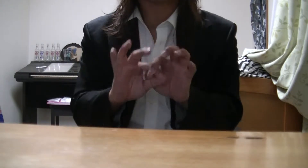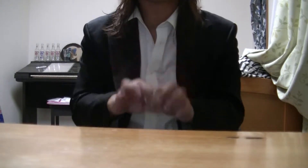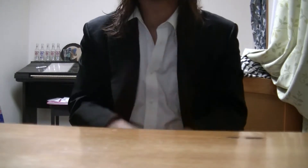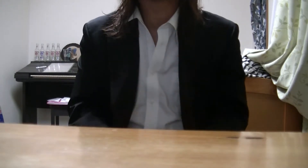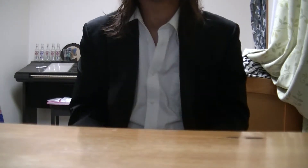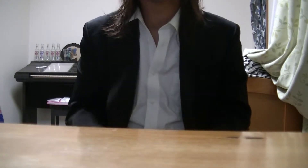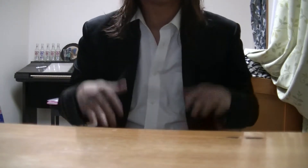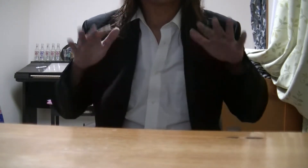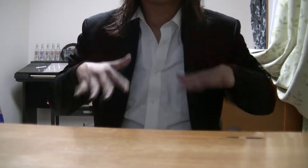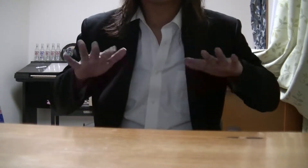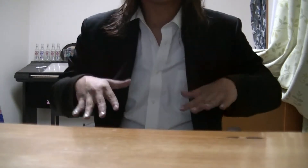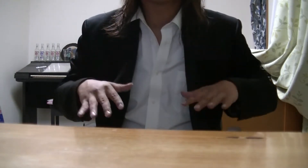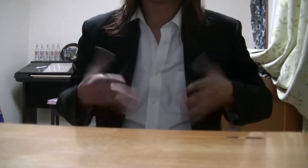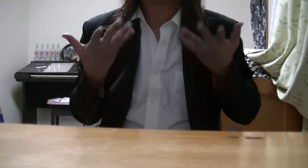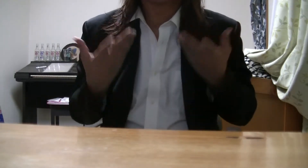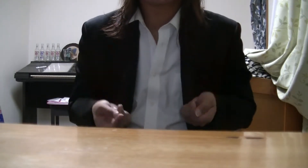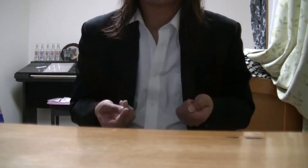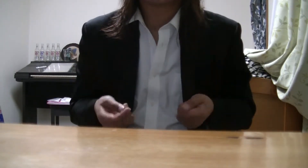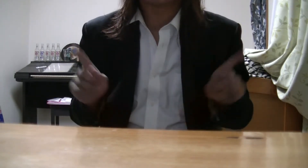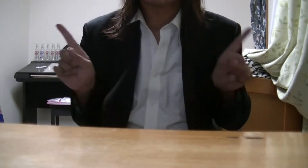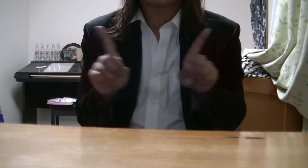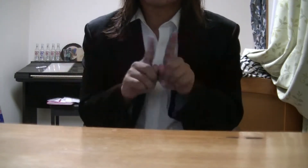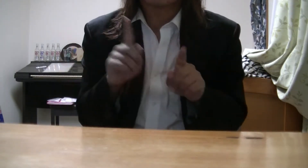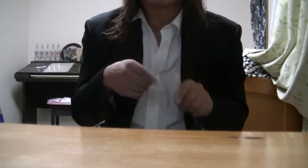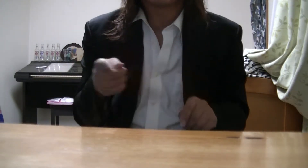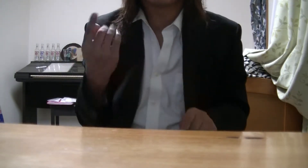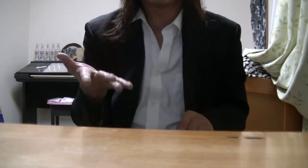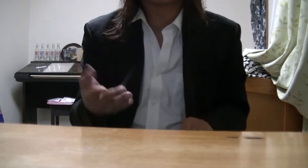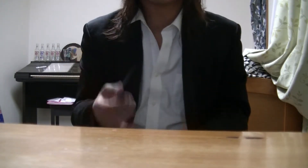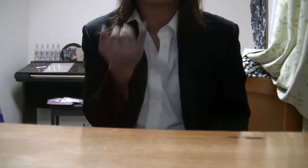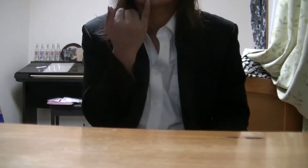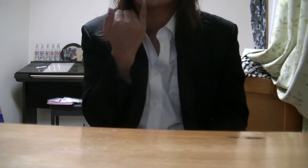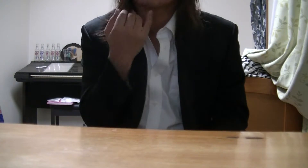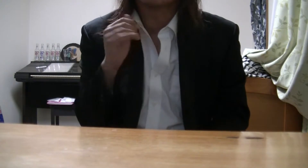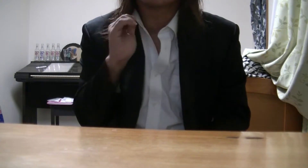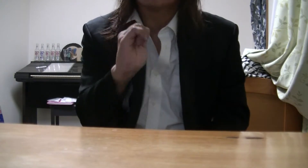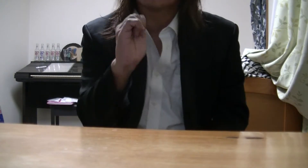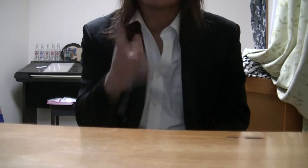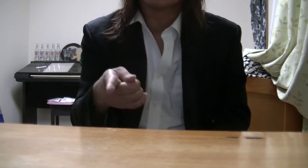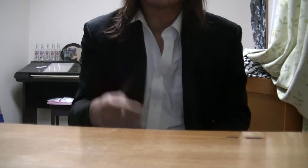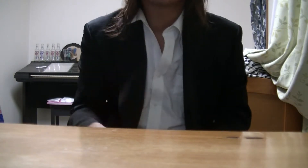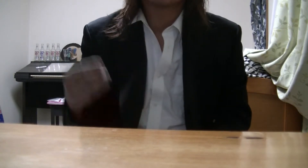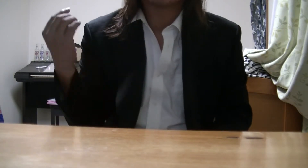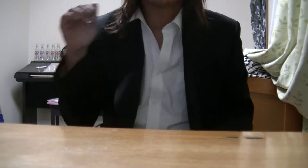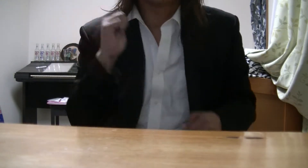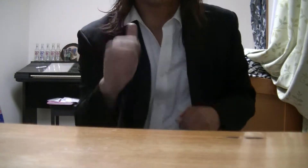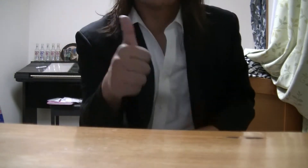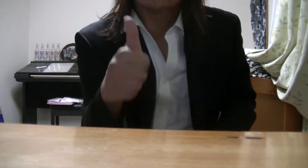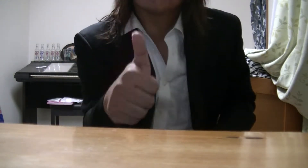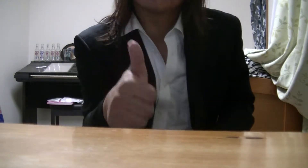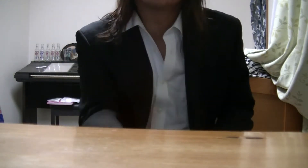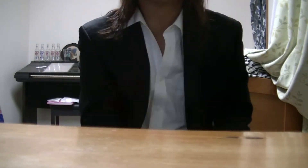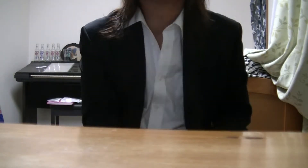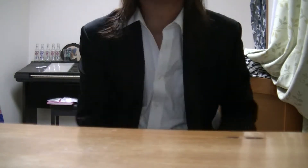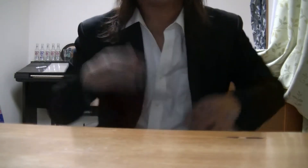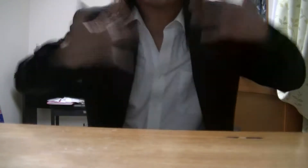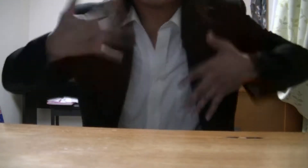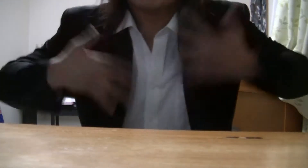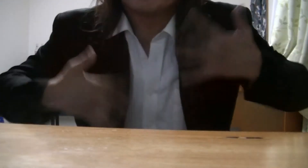が最後なんだな、この人と会うのって。いいじゃん、また会えたらラッキーでしょ、おまた会えた